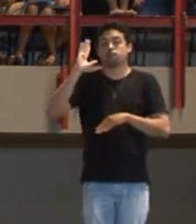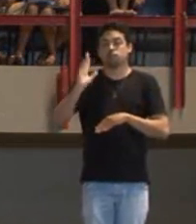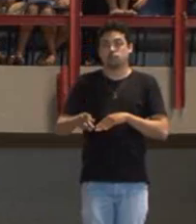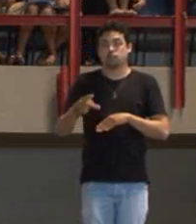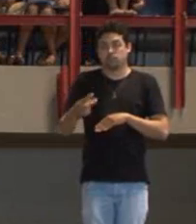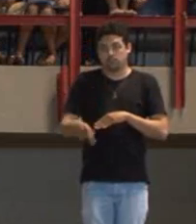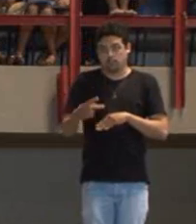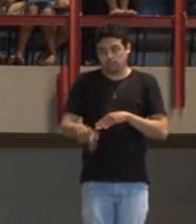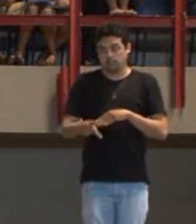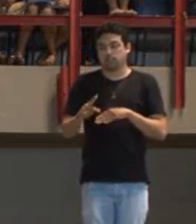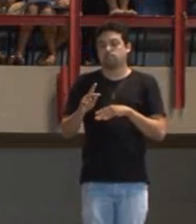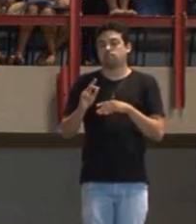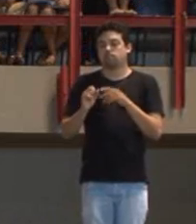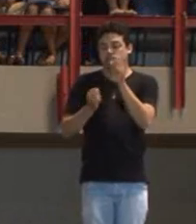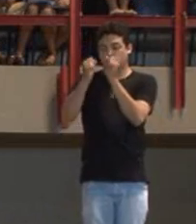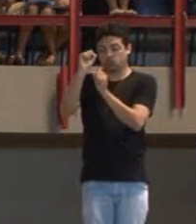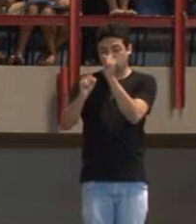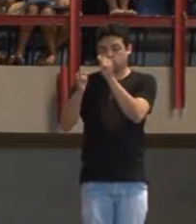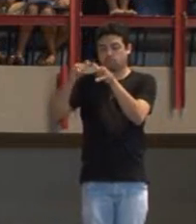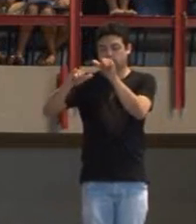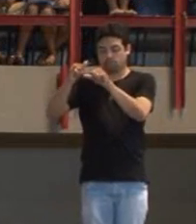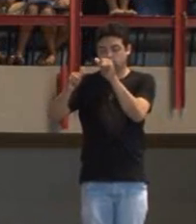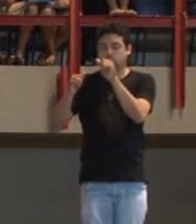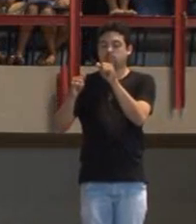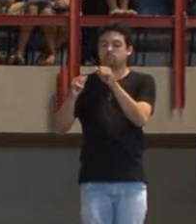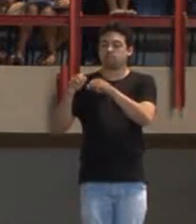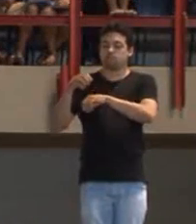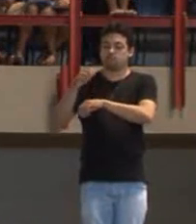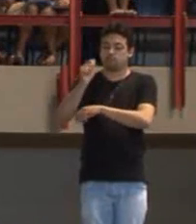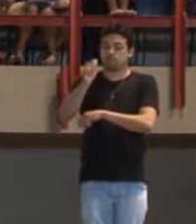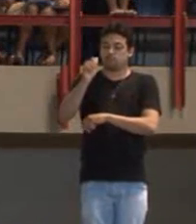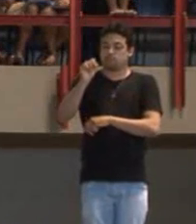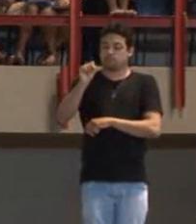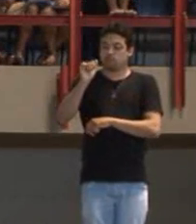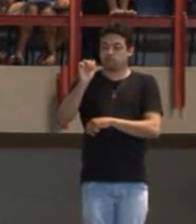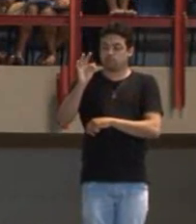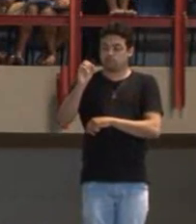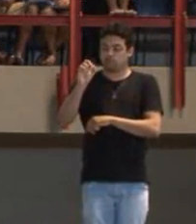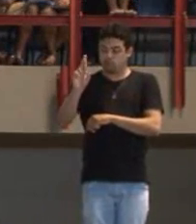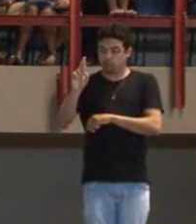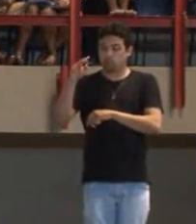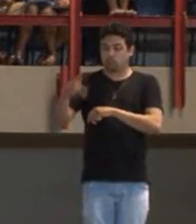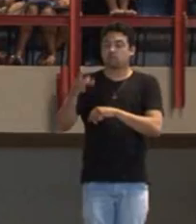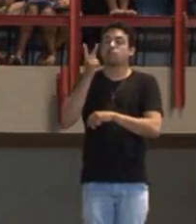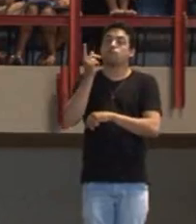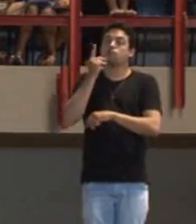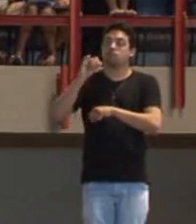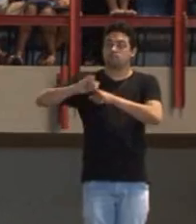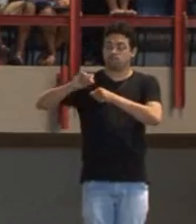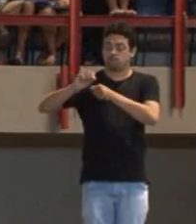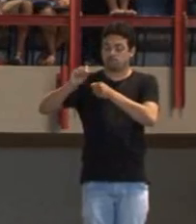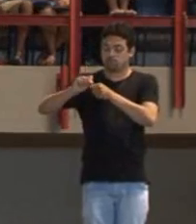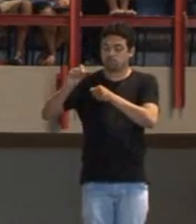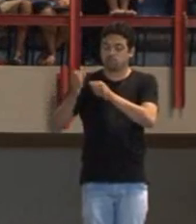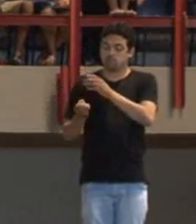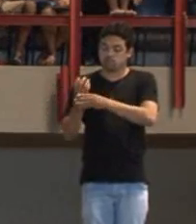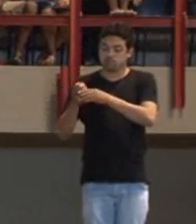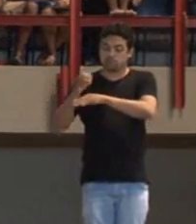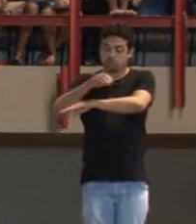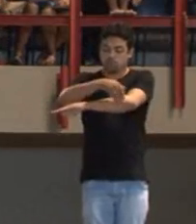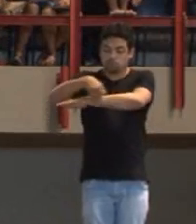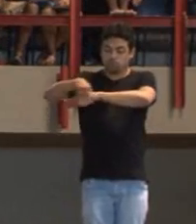indústria petroquímica de asfalto, a Asfor, certo? Então, aqui em Fortaleza, a gente produz asfalto a partir de derivados